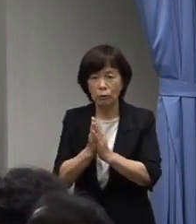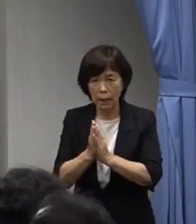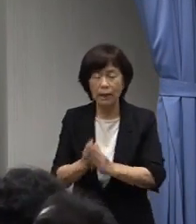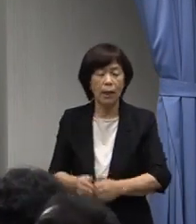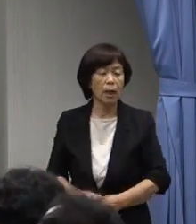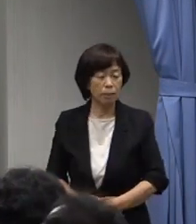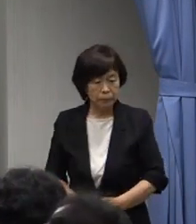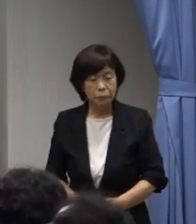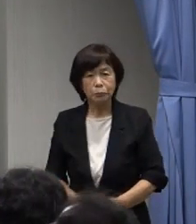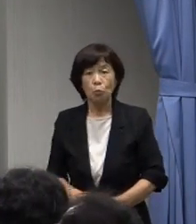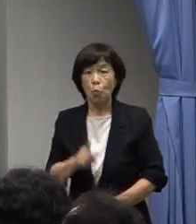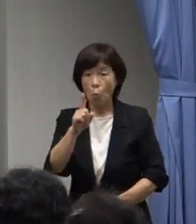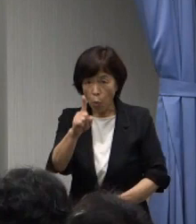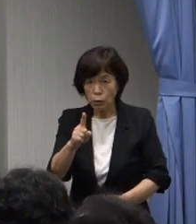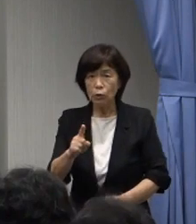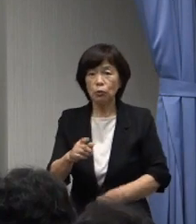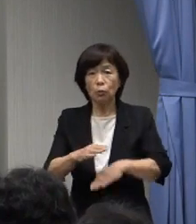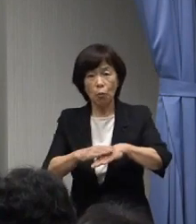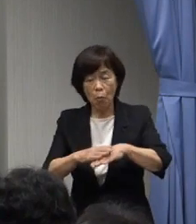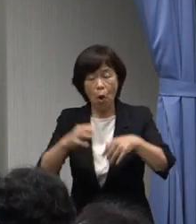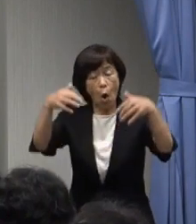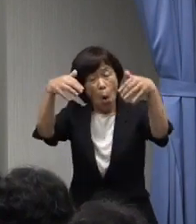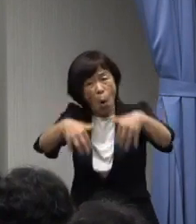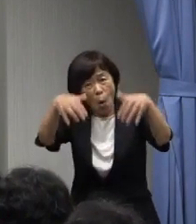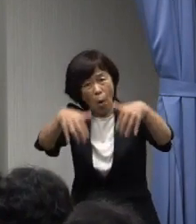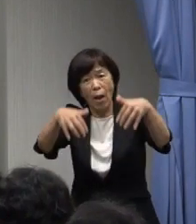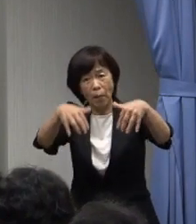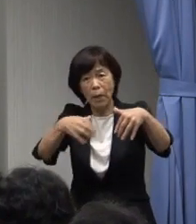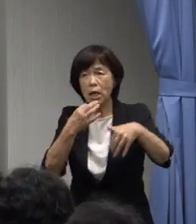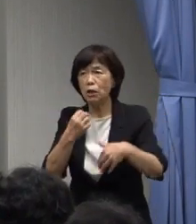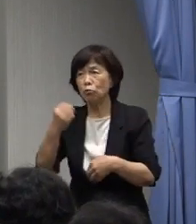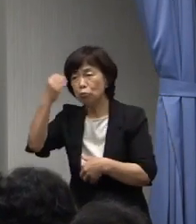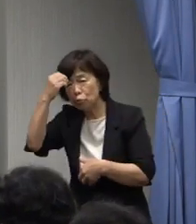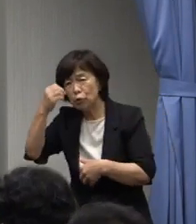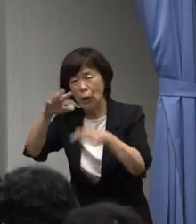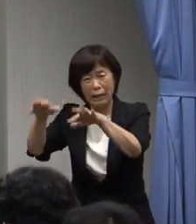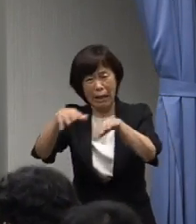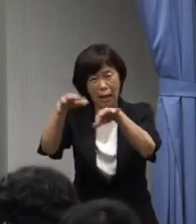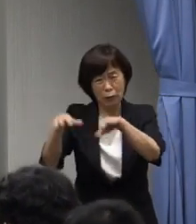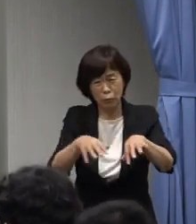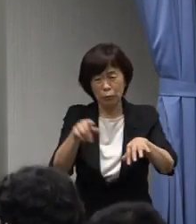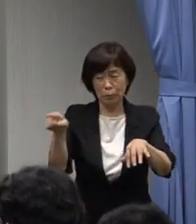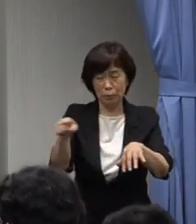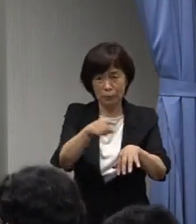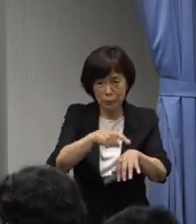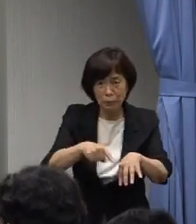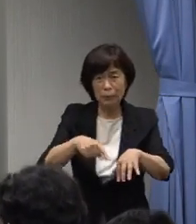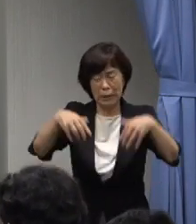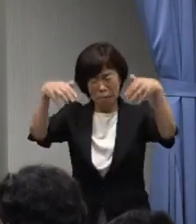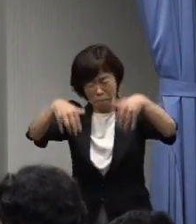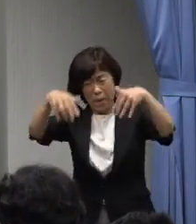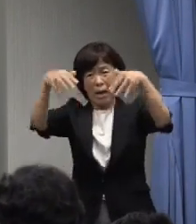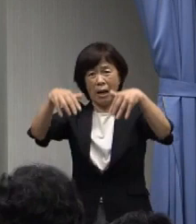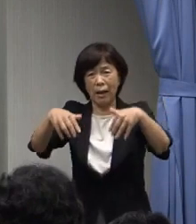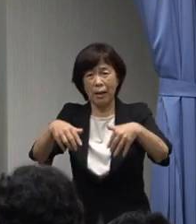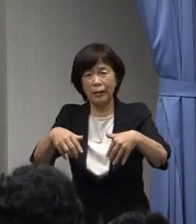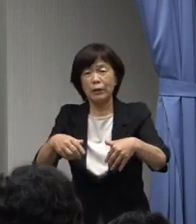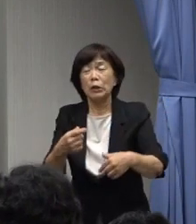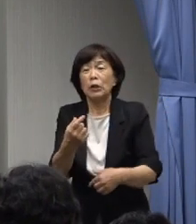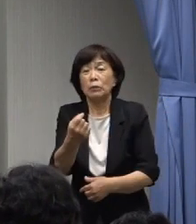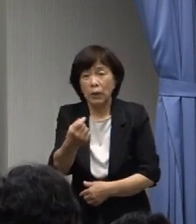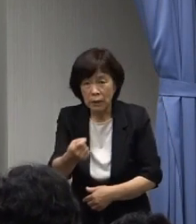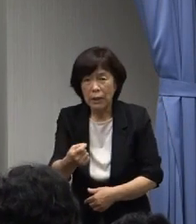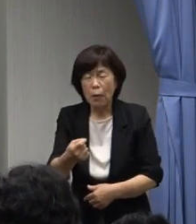もう一つ大雨の備えです。これ梅雨の時期、そして台風の時期ですので、非常